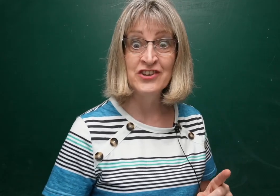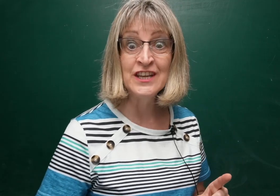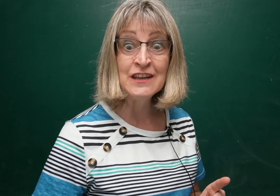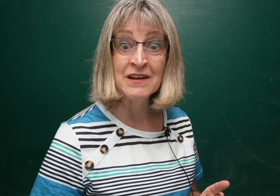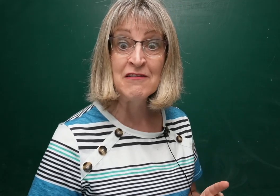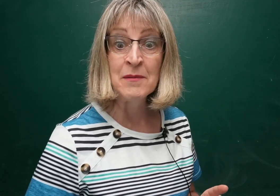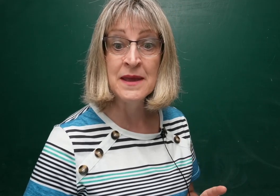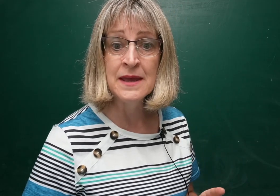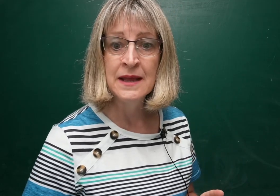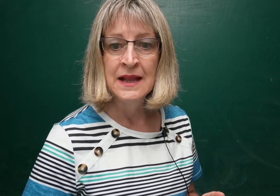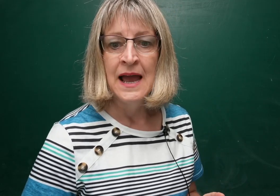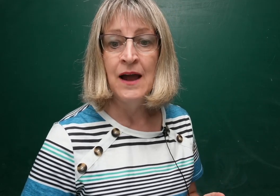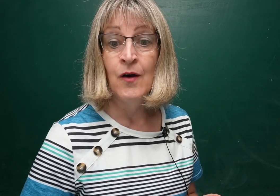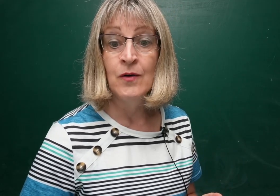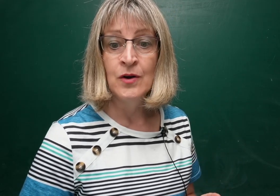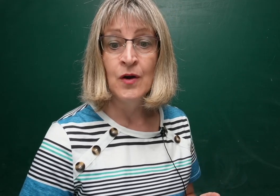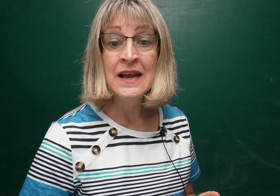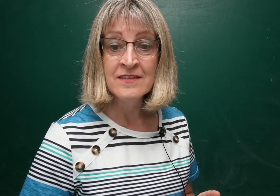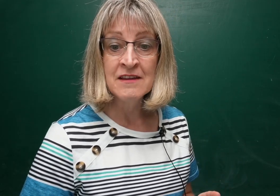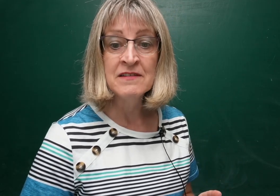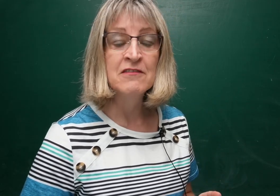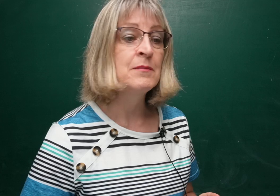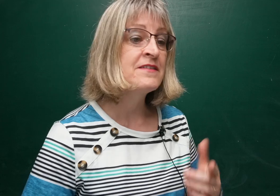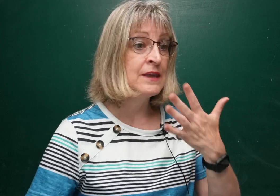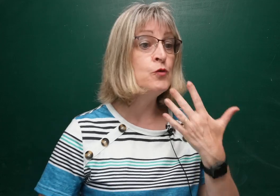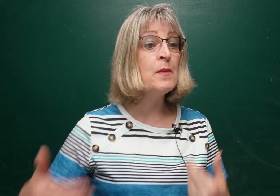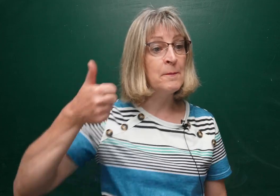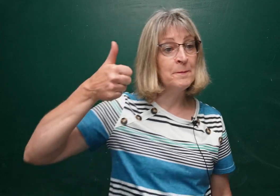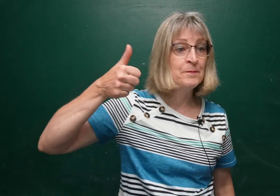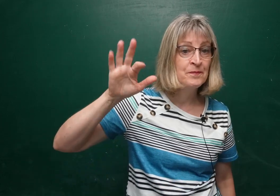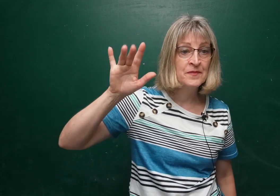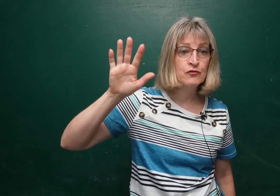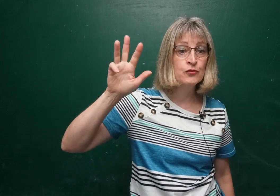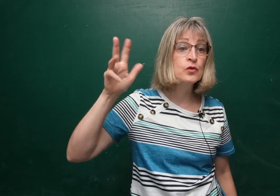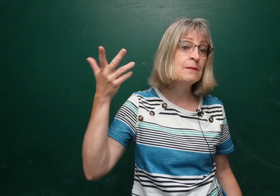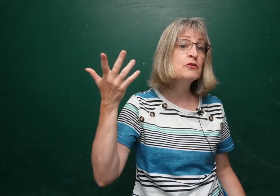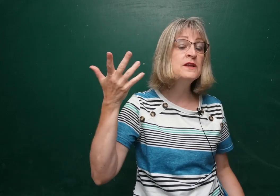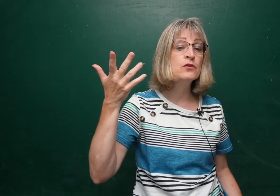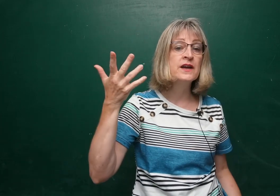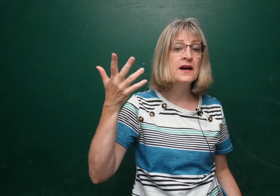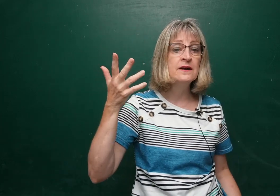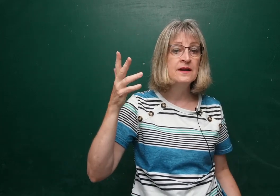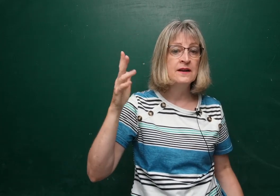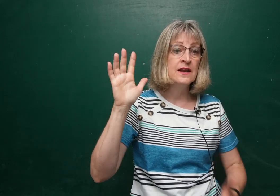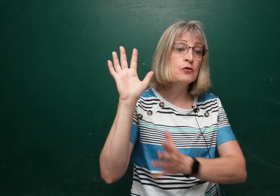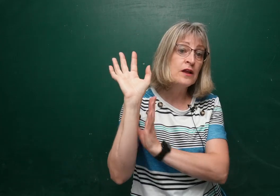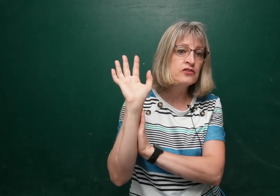chiffres, l'alphabet. En LSF, l'alphabet, c'est avec une main. Donc la main dominante, hein. La droite en général